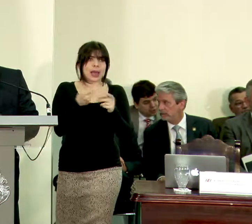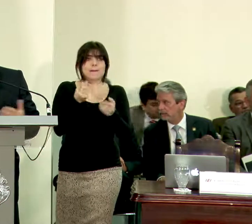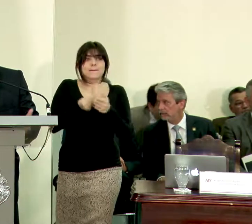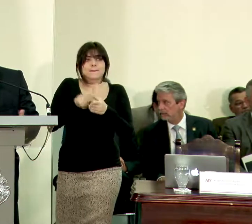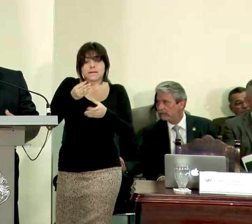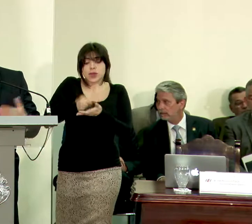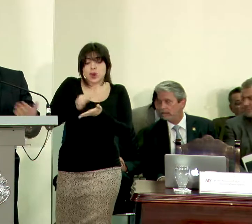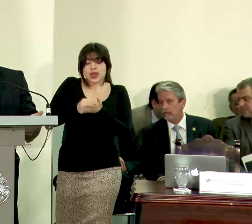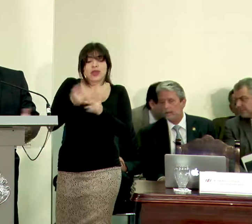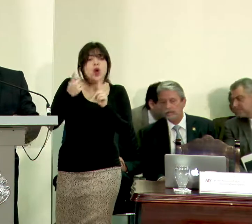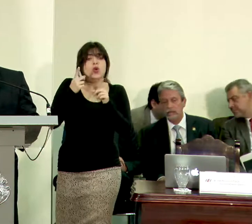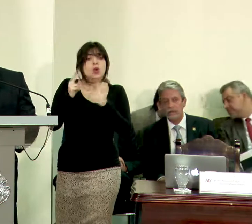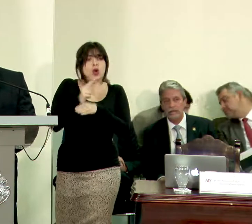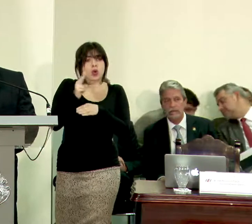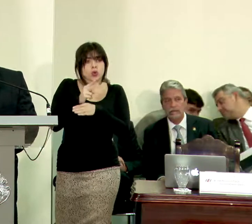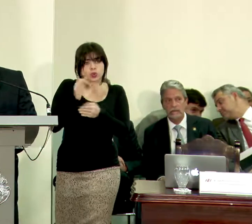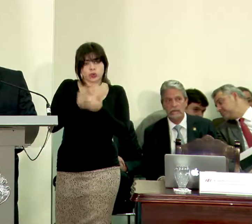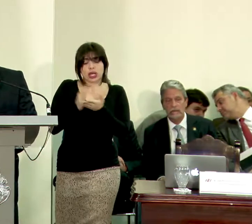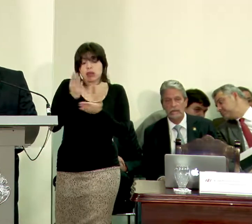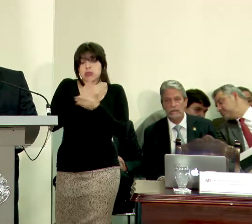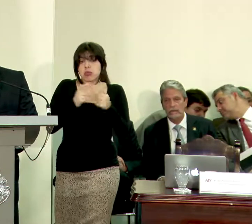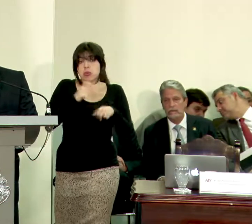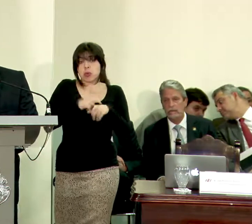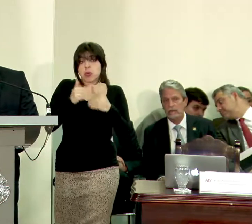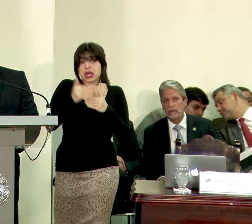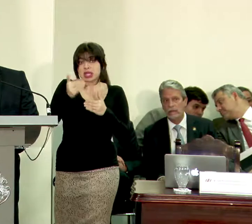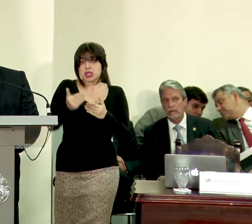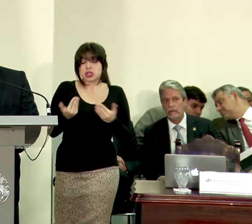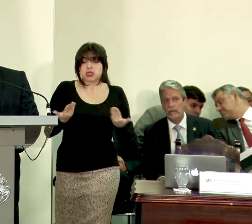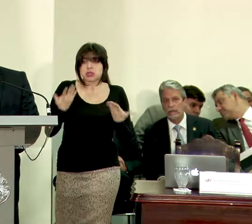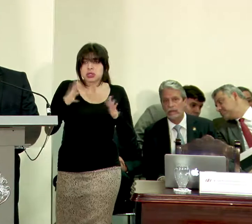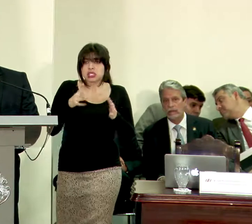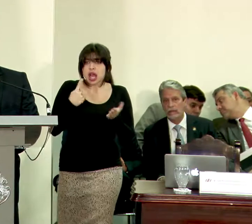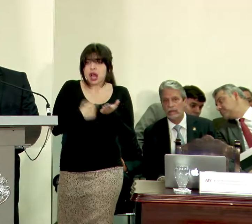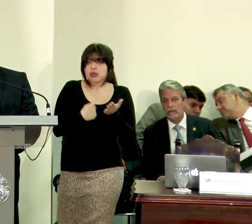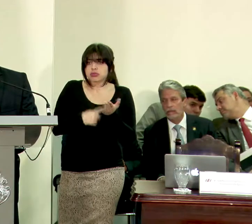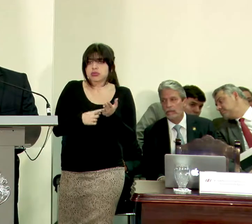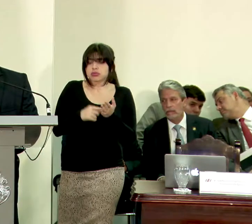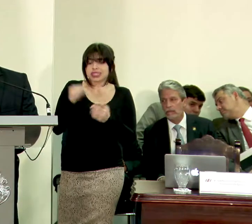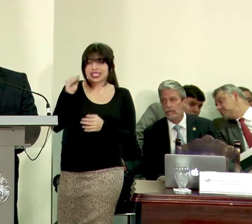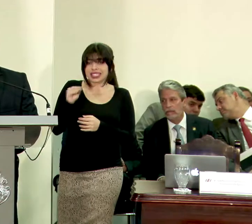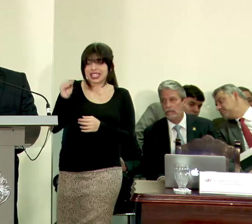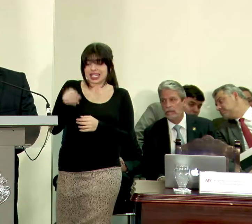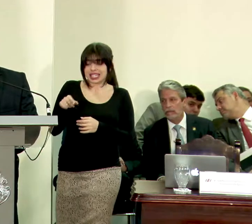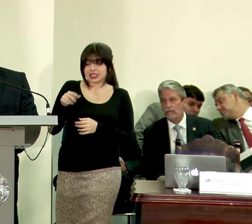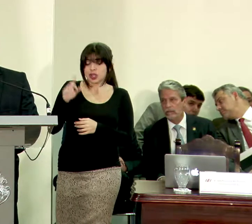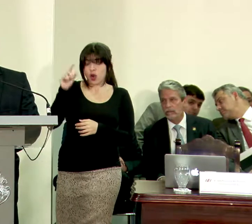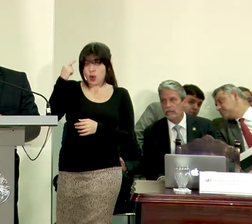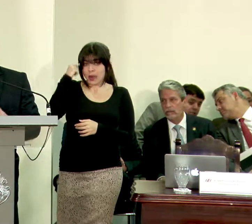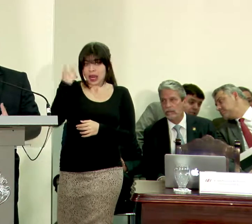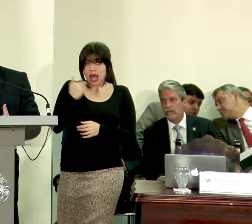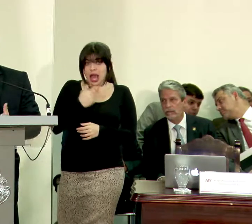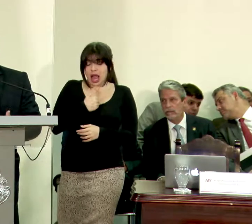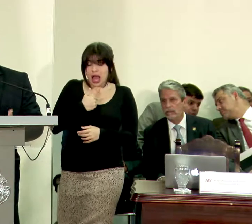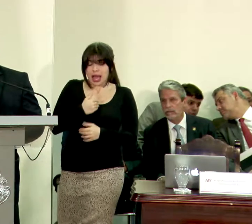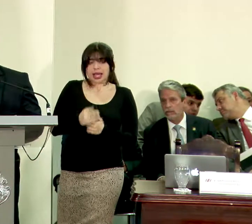moneda en que se capta. En algún momento hemos hablado del interés que tiene el gobierno